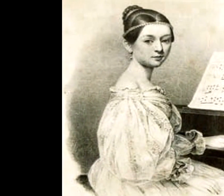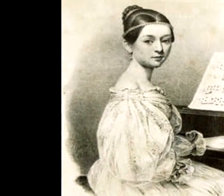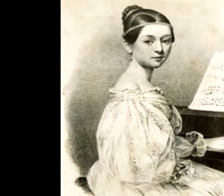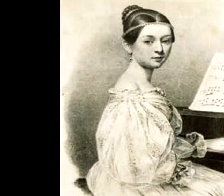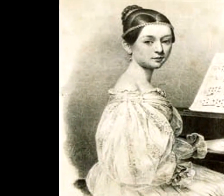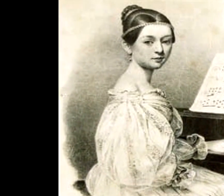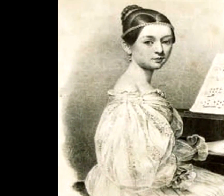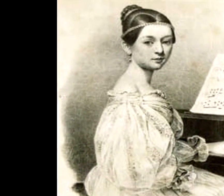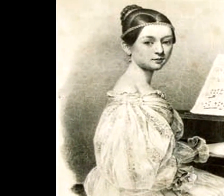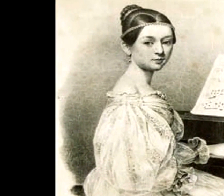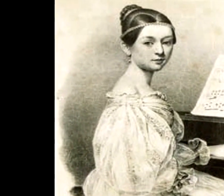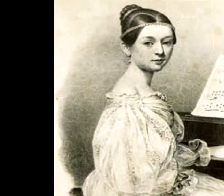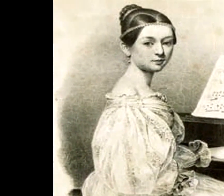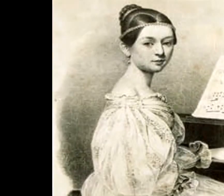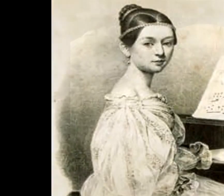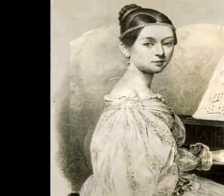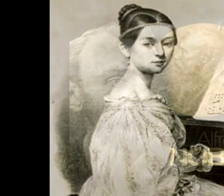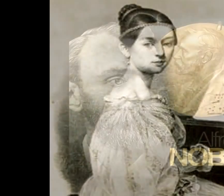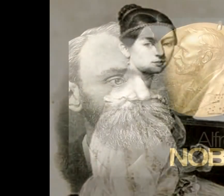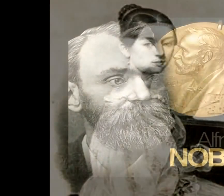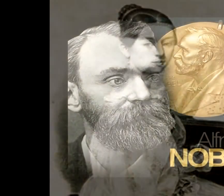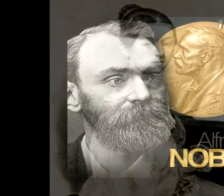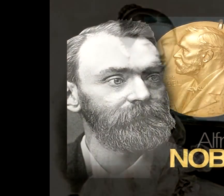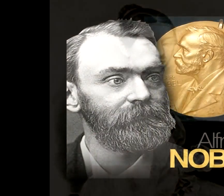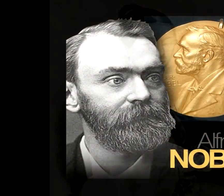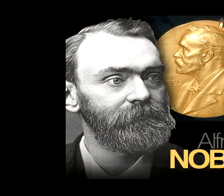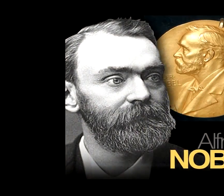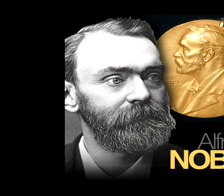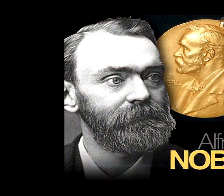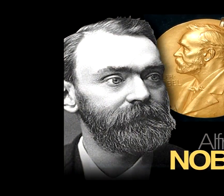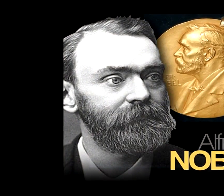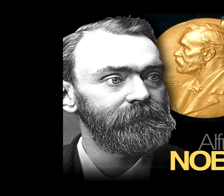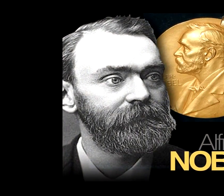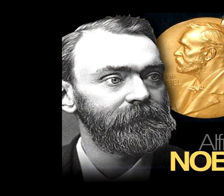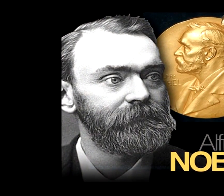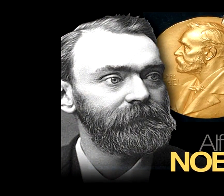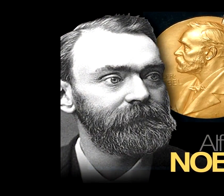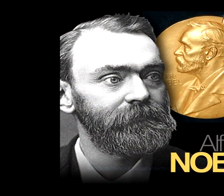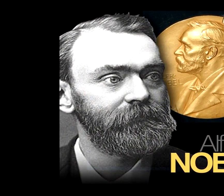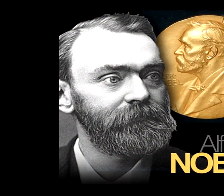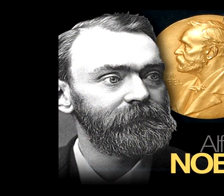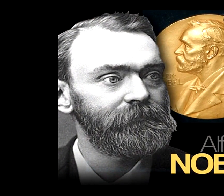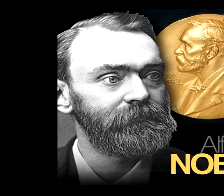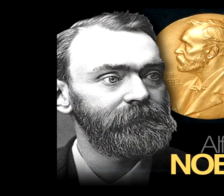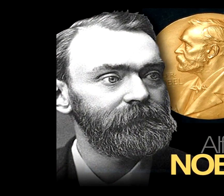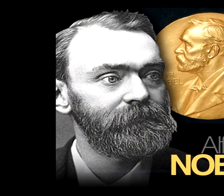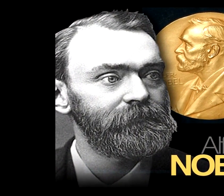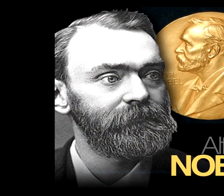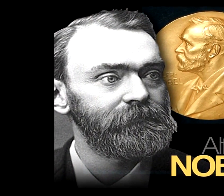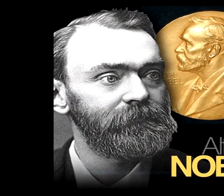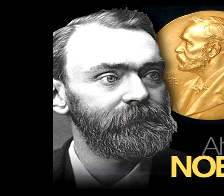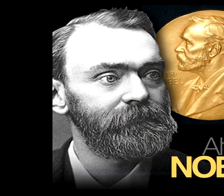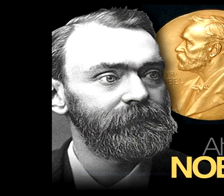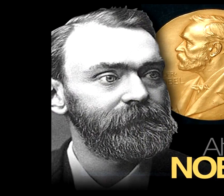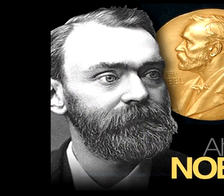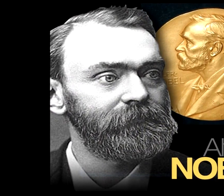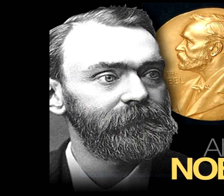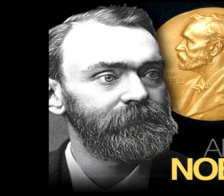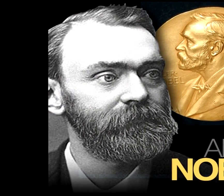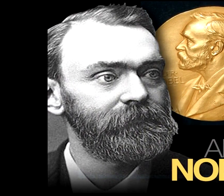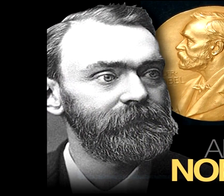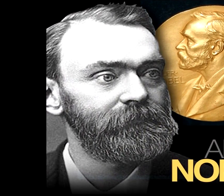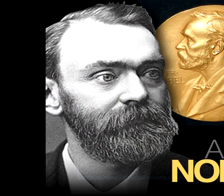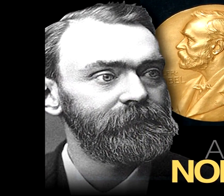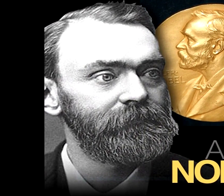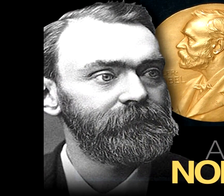la música clásica. Alfredo Nobel, que es químico e ingeniero, que es el que después profesó el tema